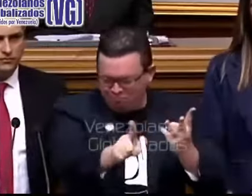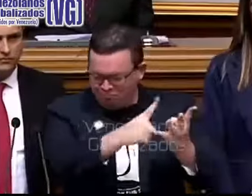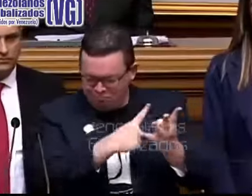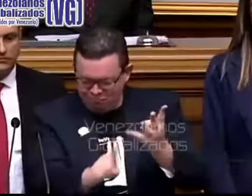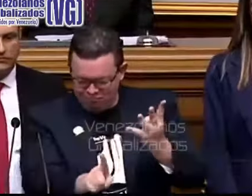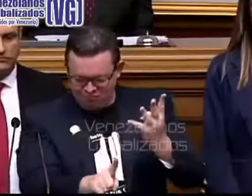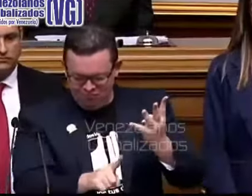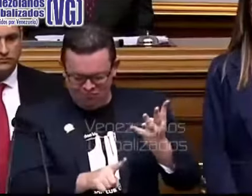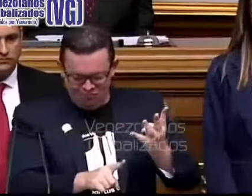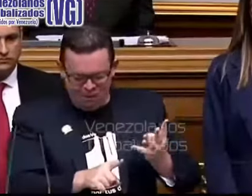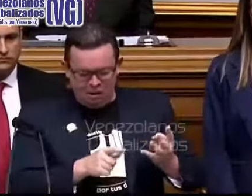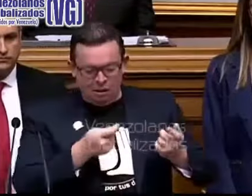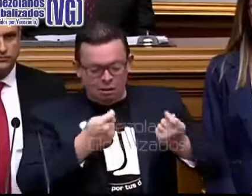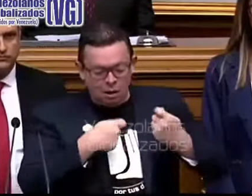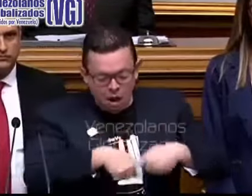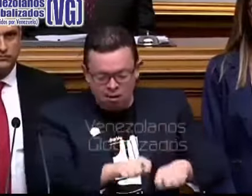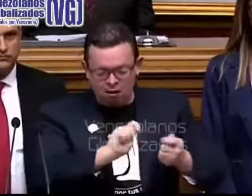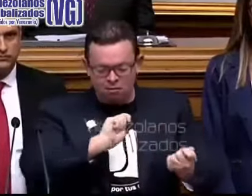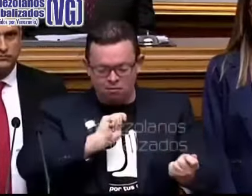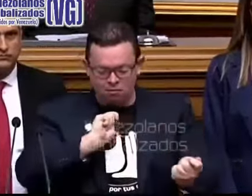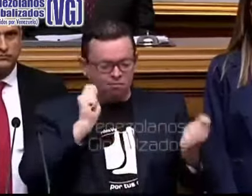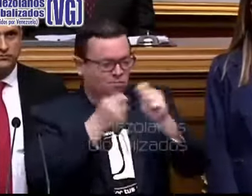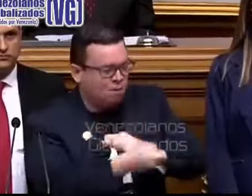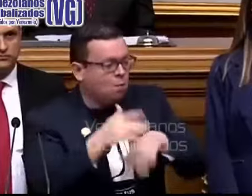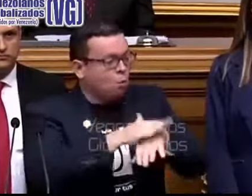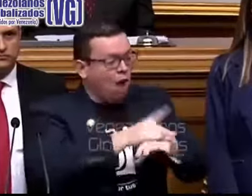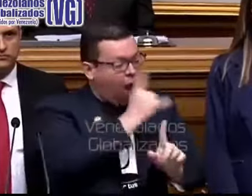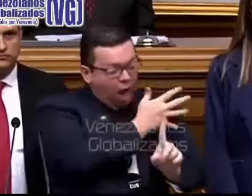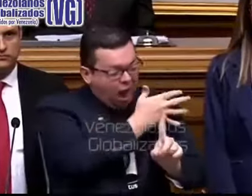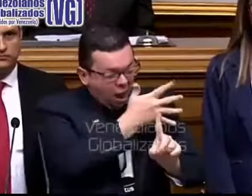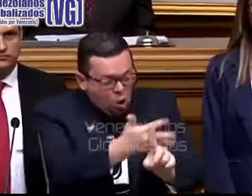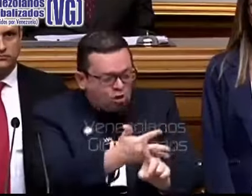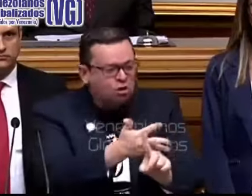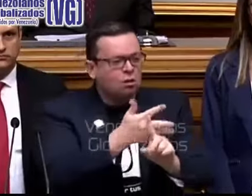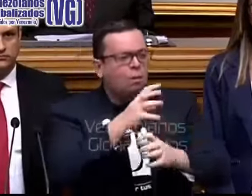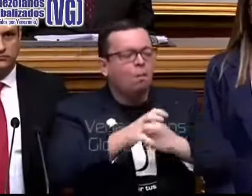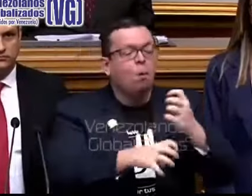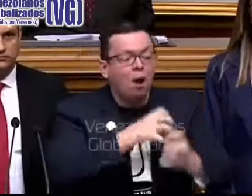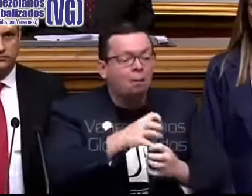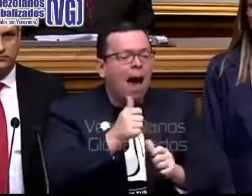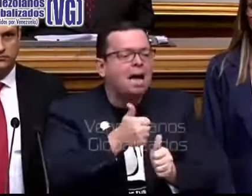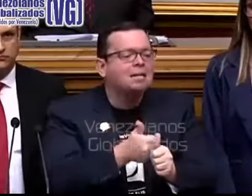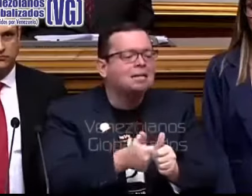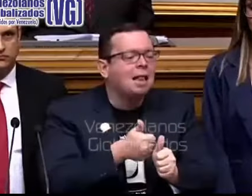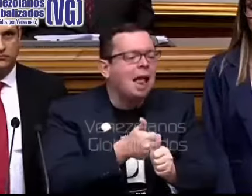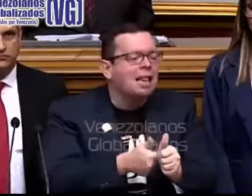una de esas personas con discapacidad tiene necesidades específicas. Y somos nosotros mismos, como personas con discapacidad,